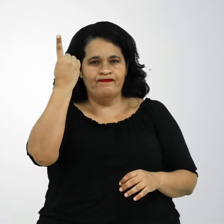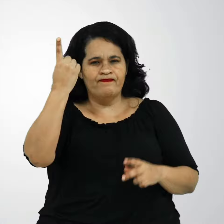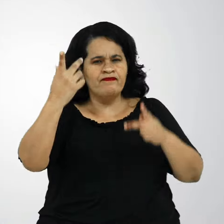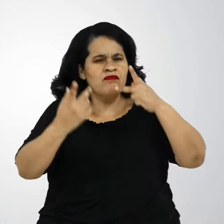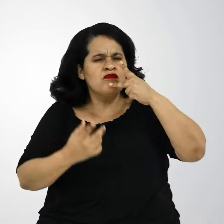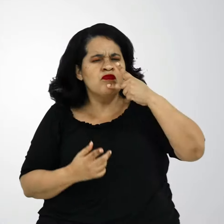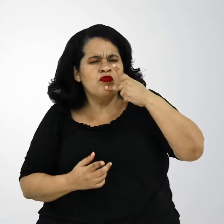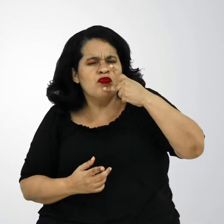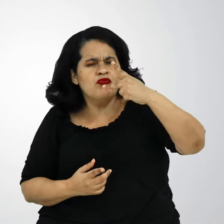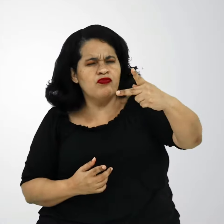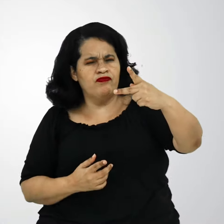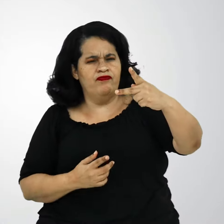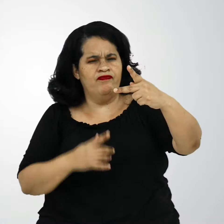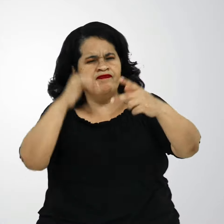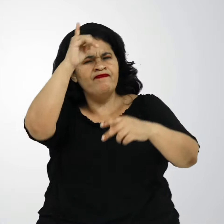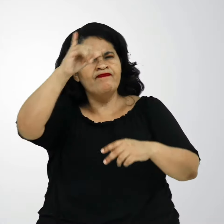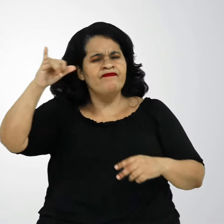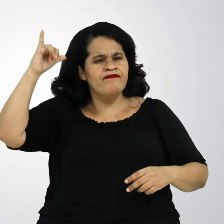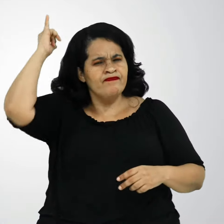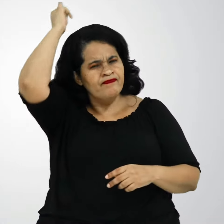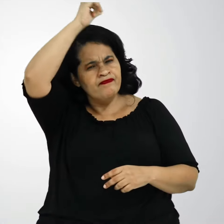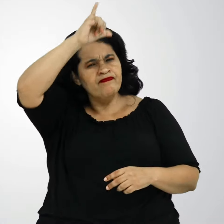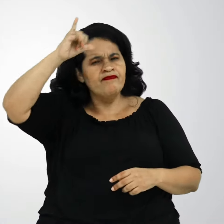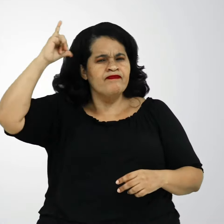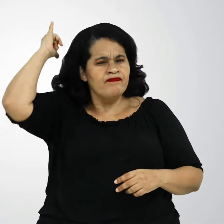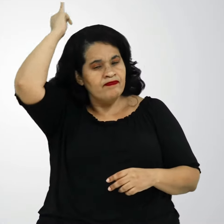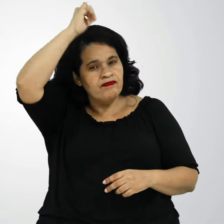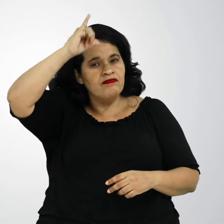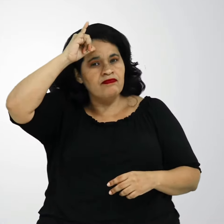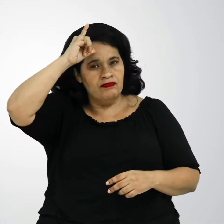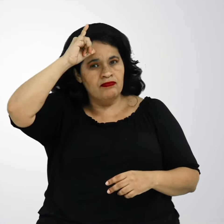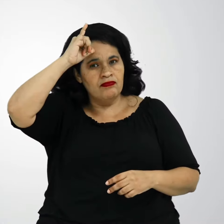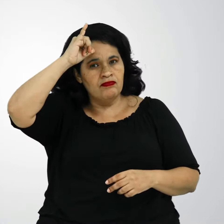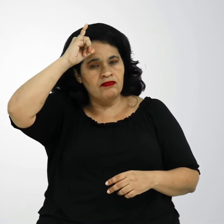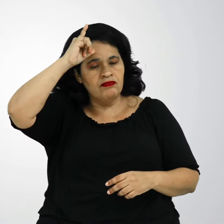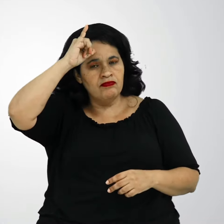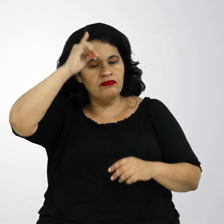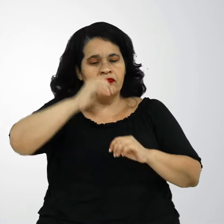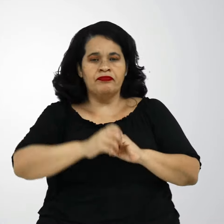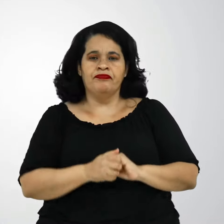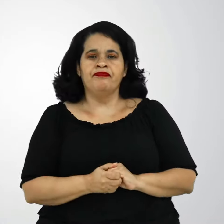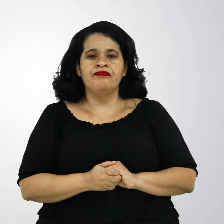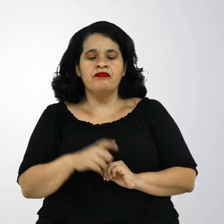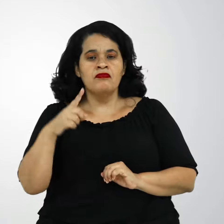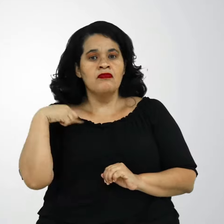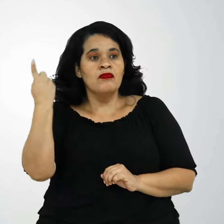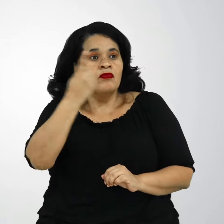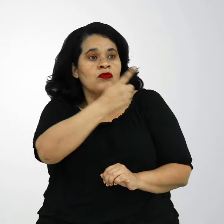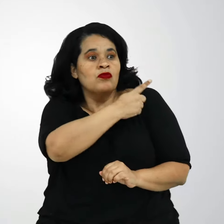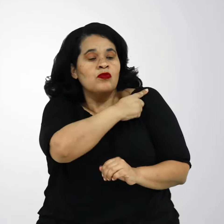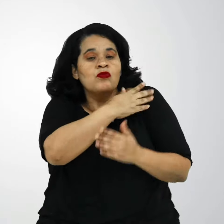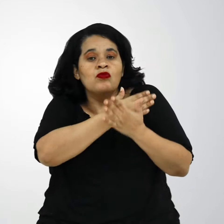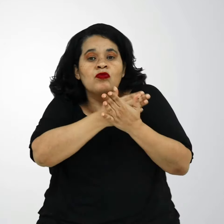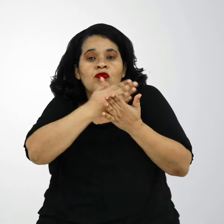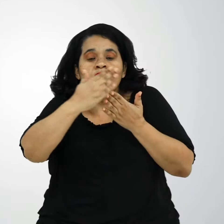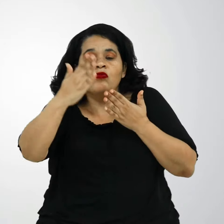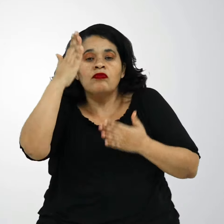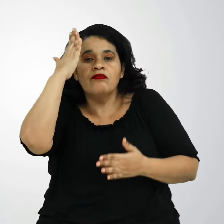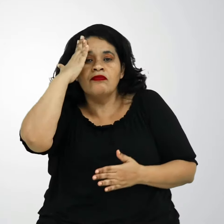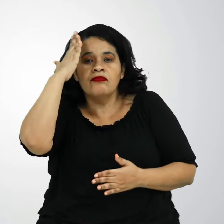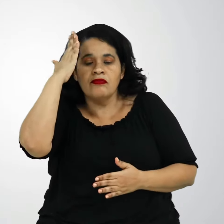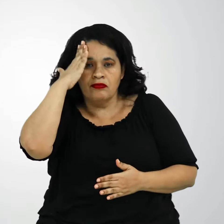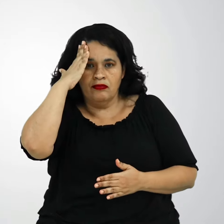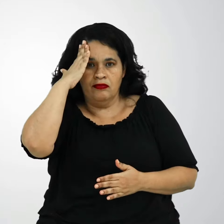ungir o Santíssimo. Nossa compreensão sobre esse texto é que isso aqui não se deu naquela